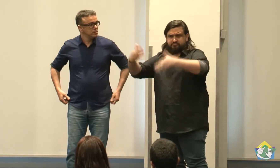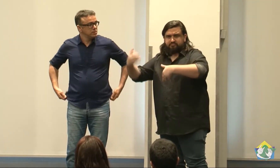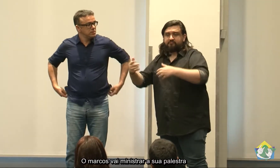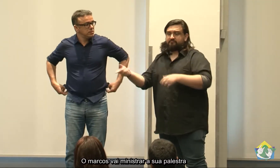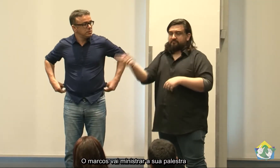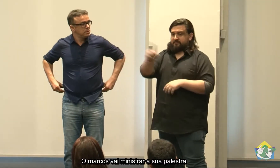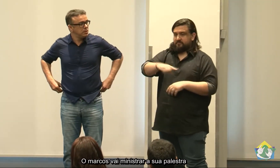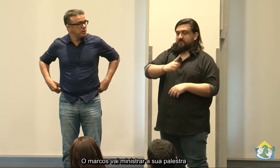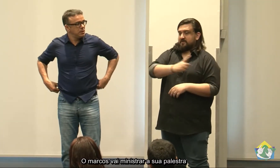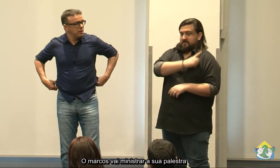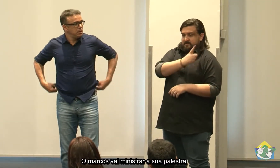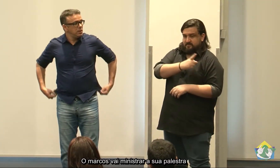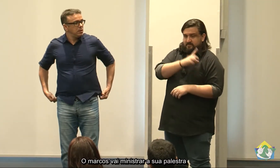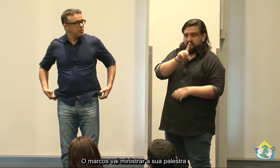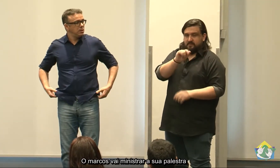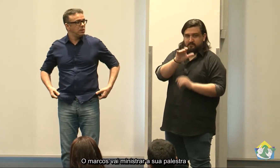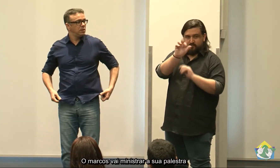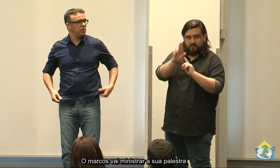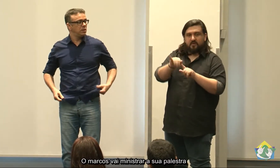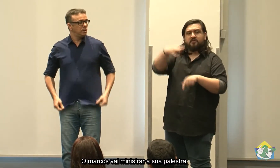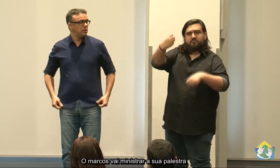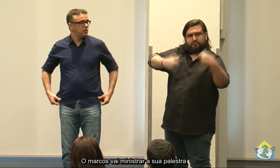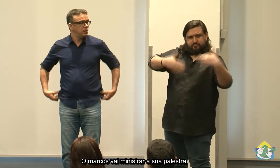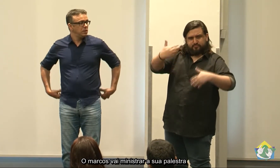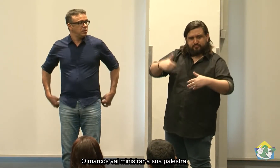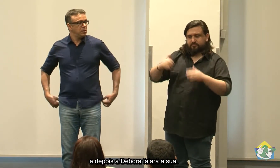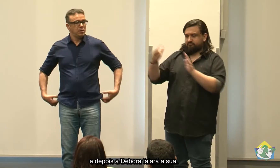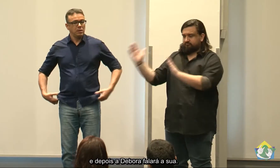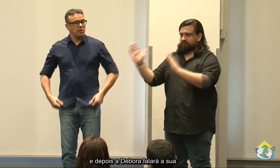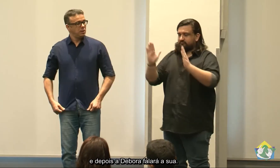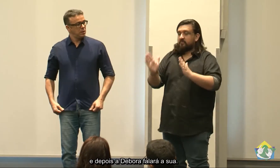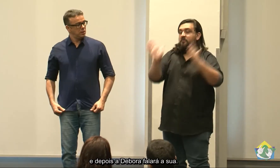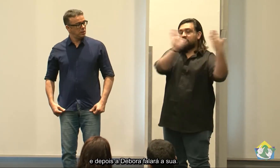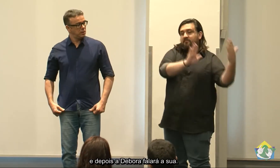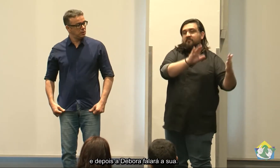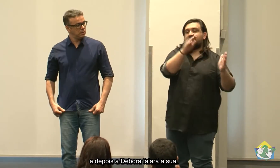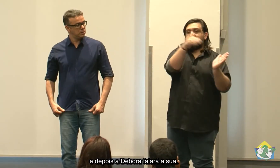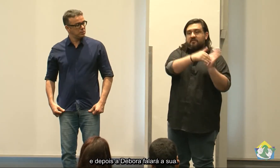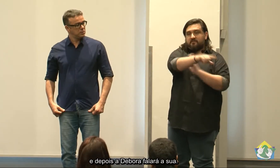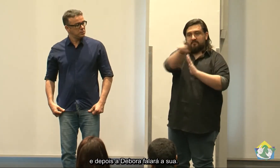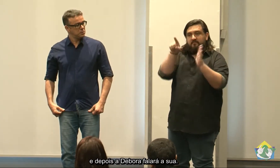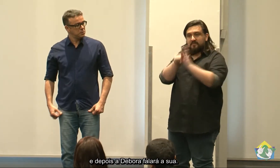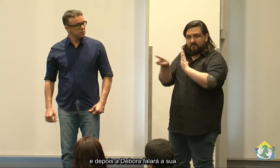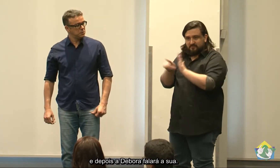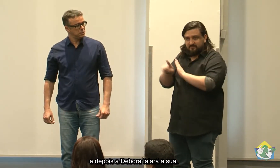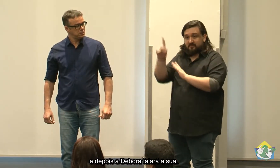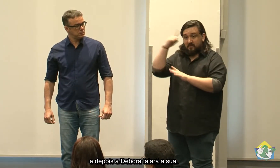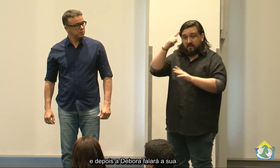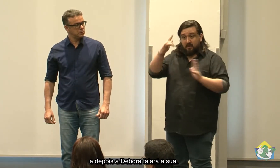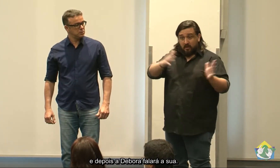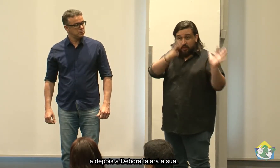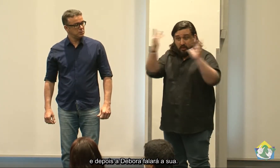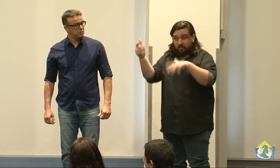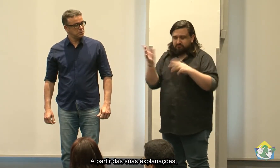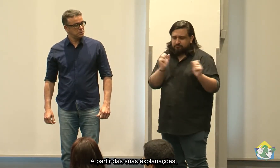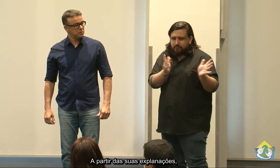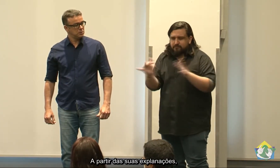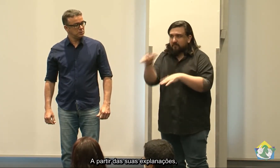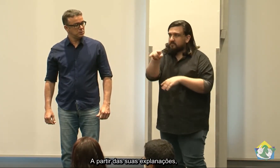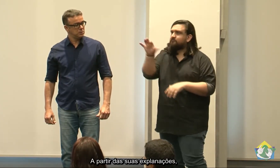O Marcos vai ministrar a sua palestra, e depois a Débora falará a sua. E, a partir das